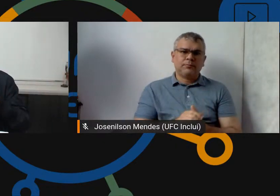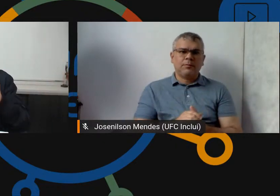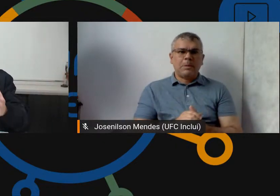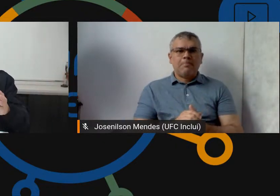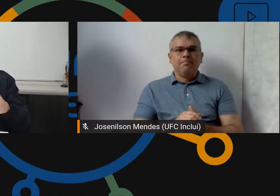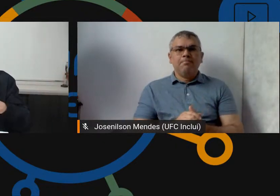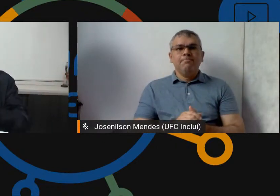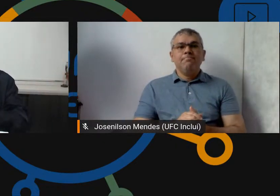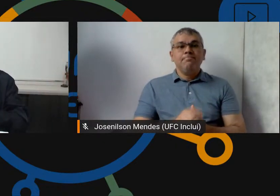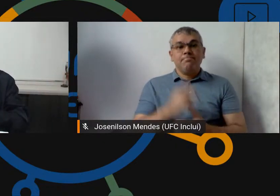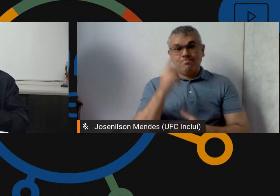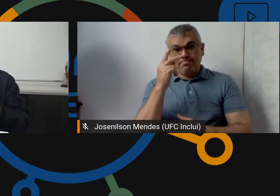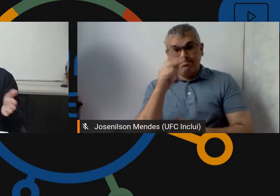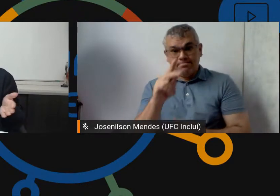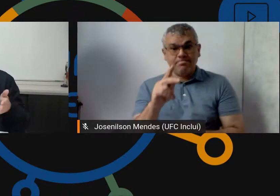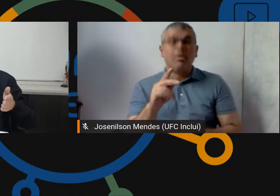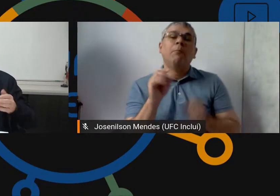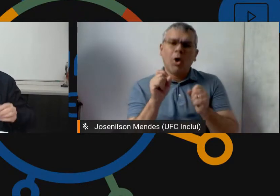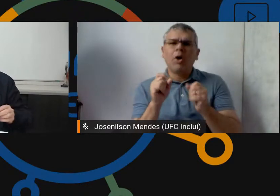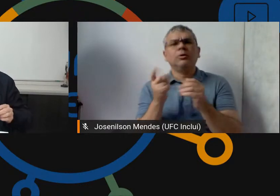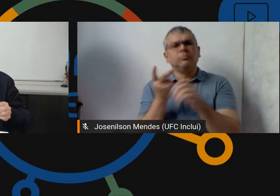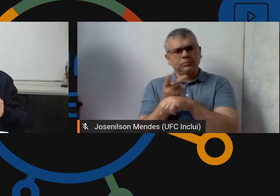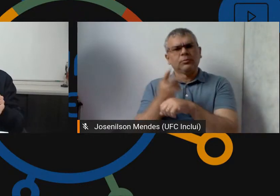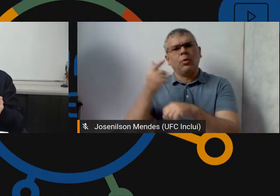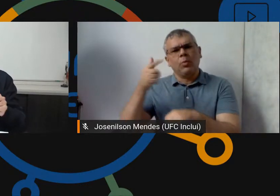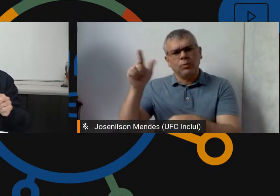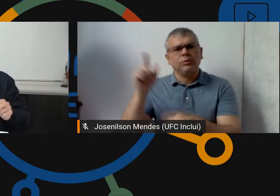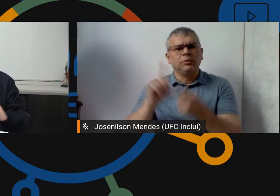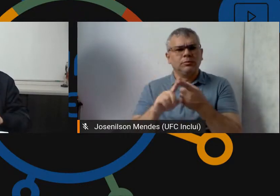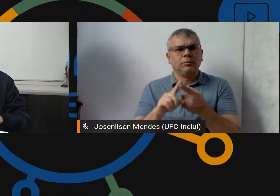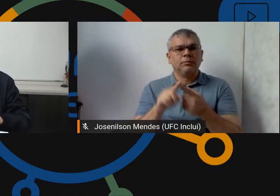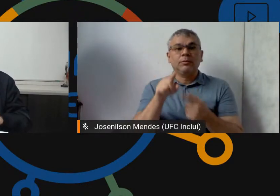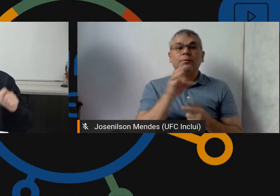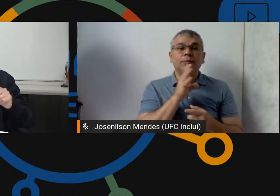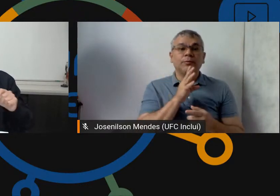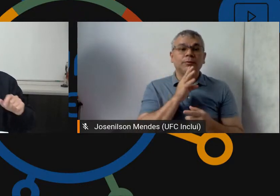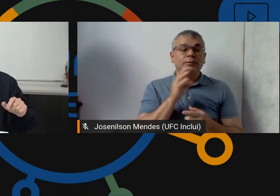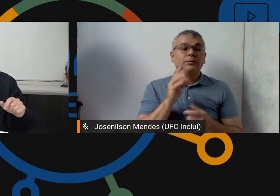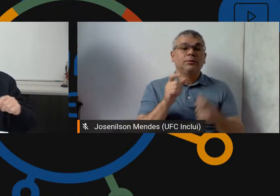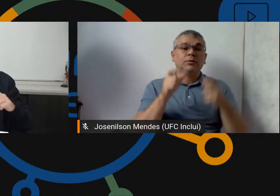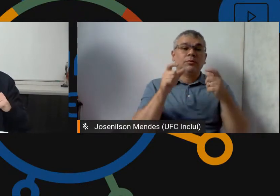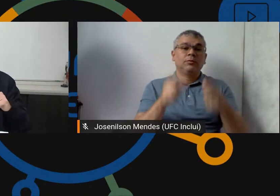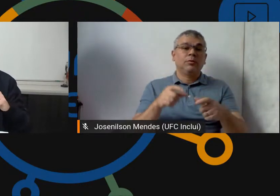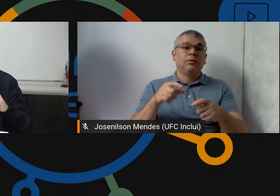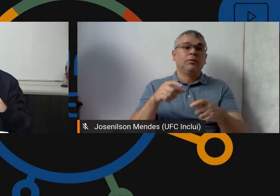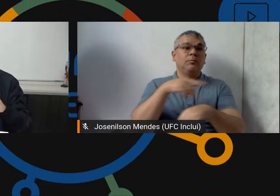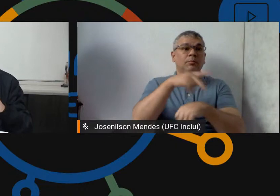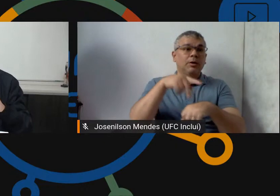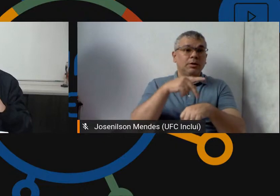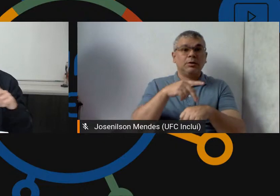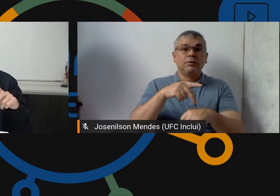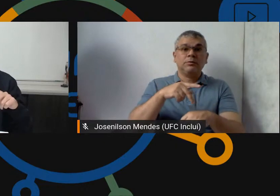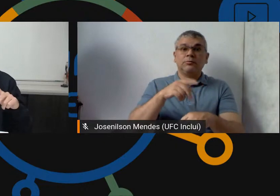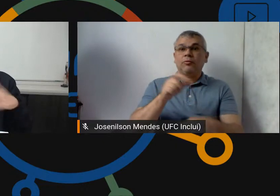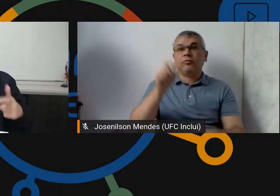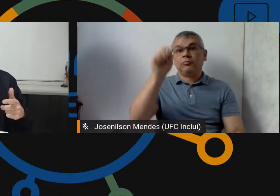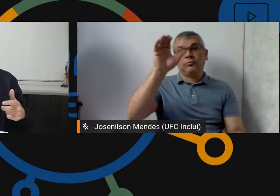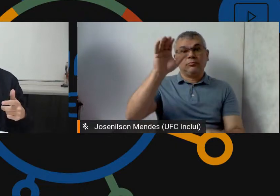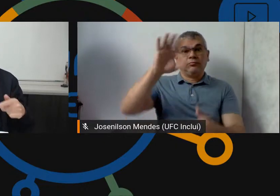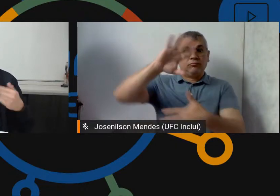mas pelo menos na sua especialidade. Agora, não adianta olhar a sua especialidade fechada num país, fechado num continente. Porque